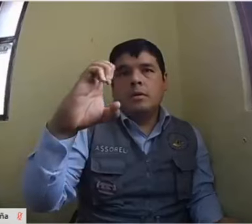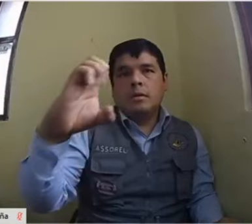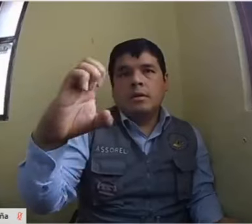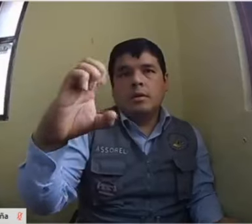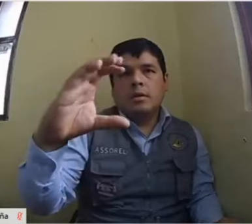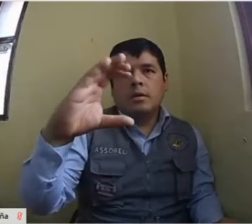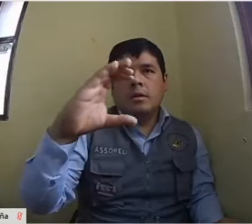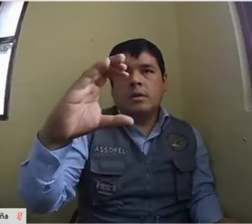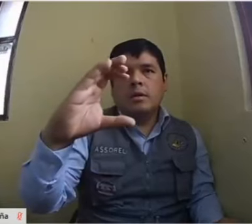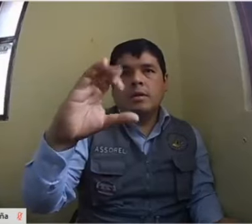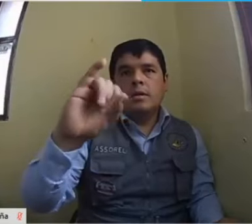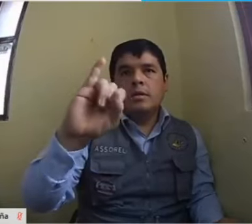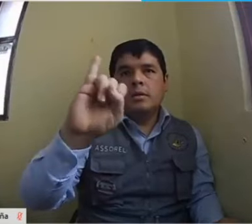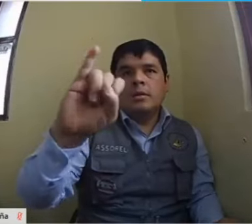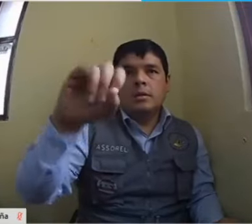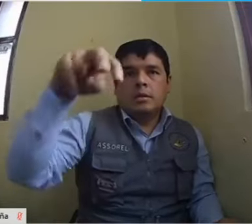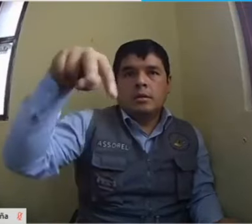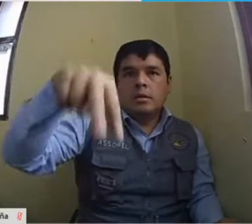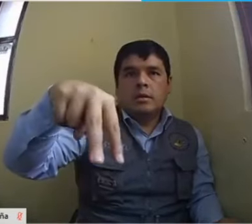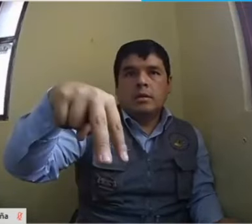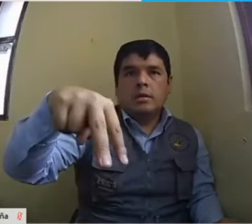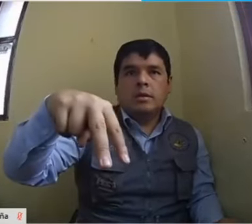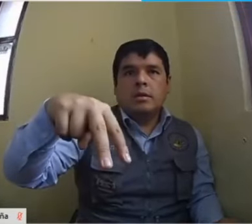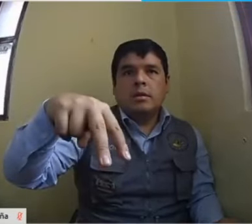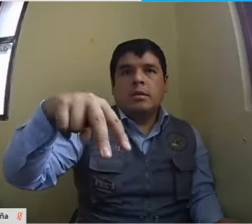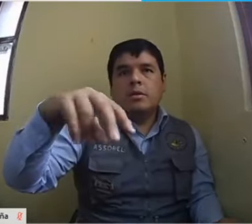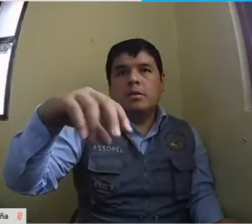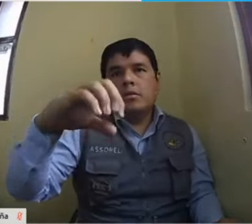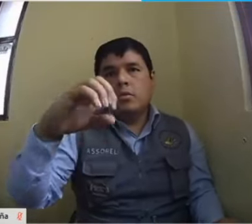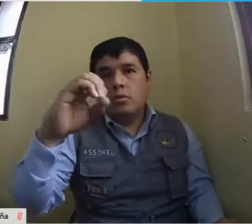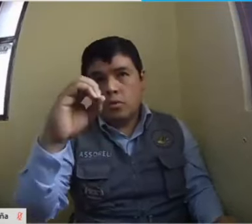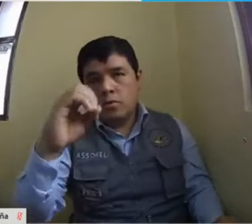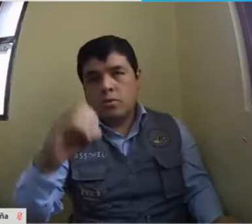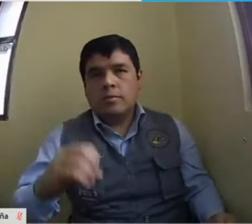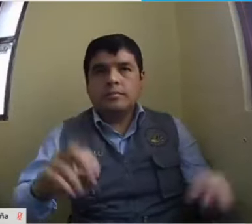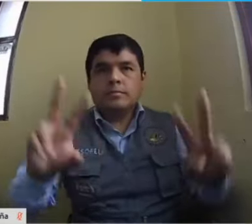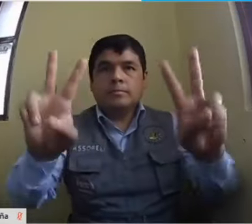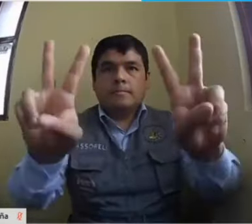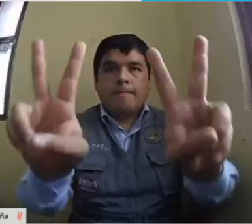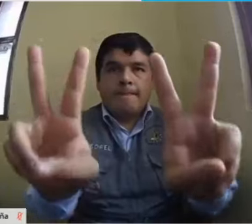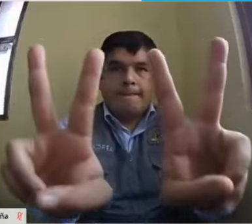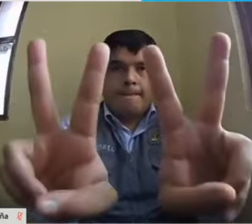Ajá, exacto, vecino. Muy bien.